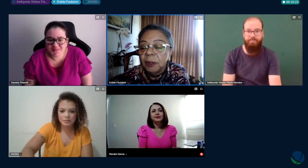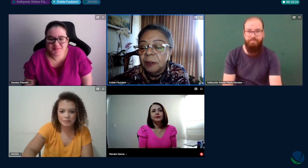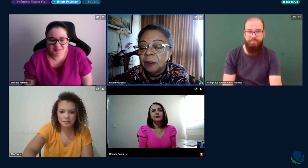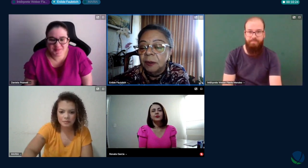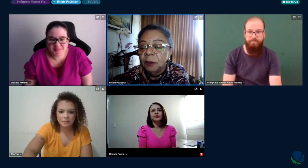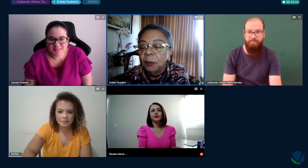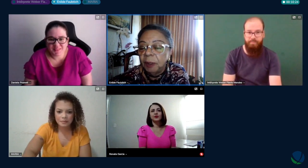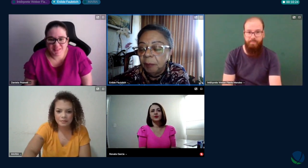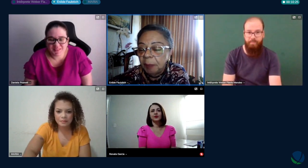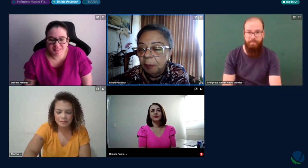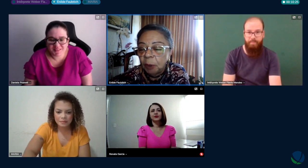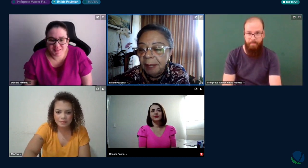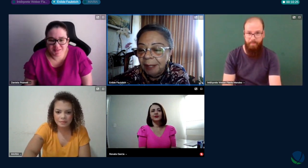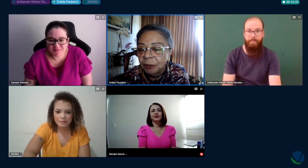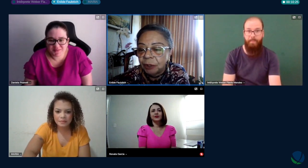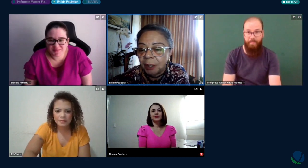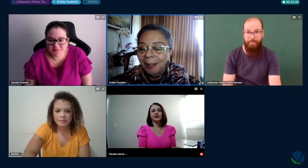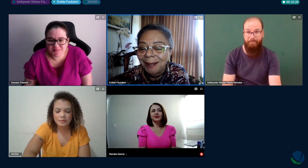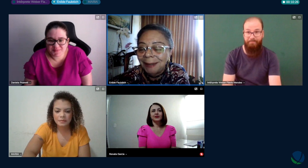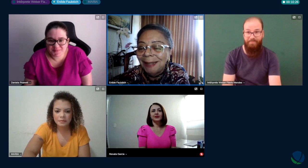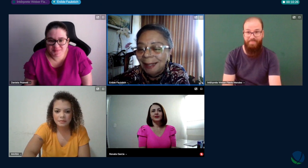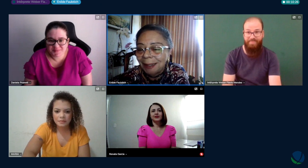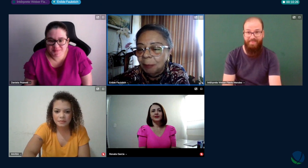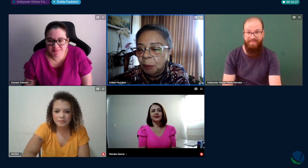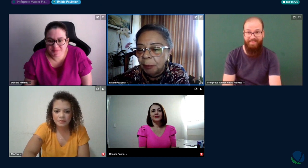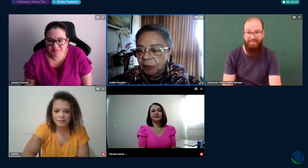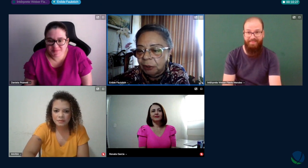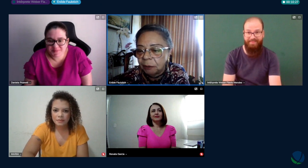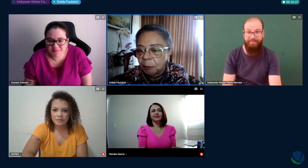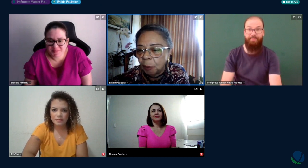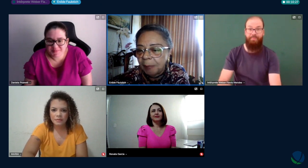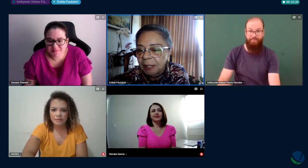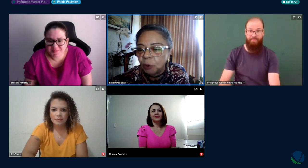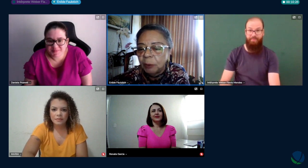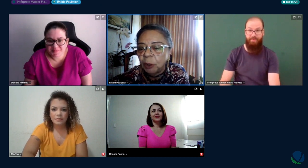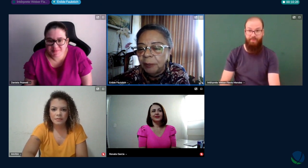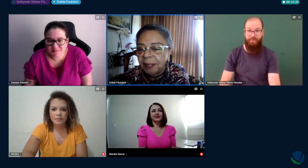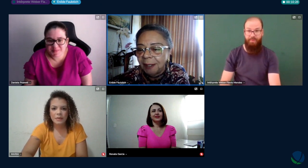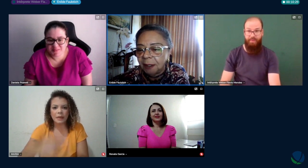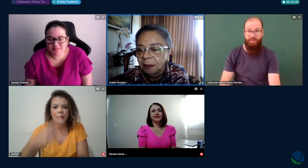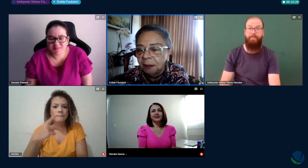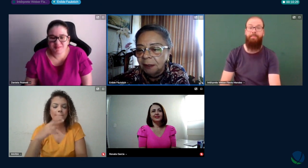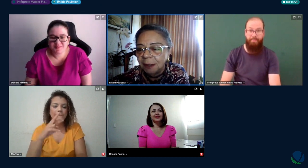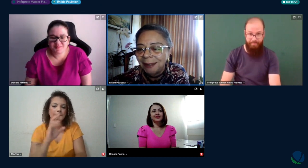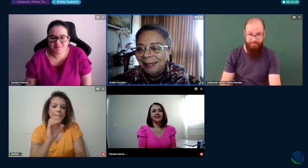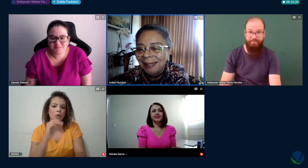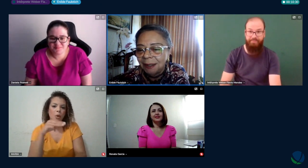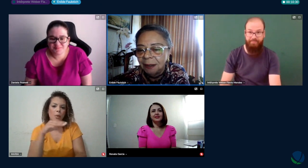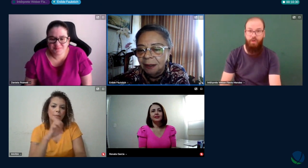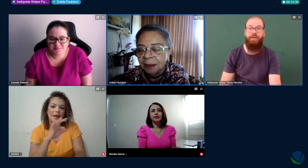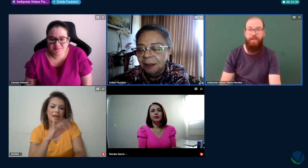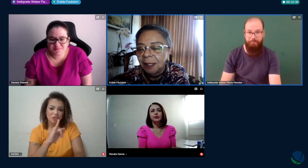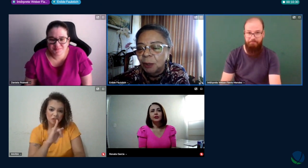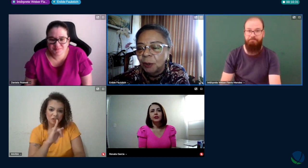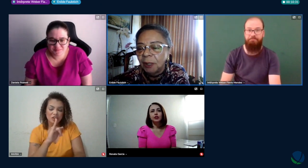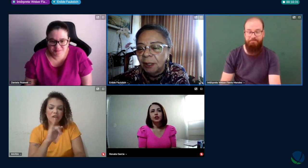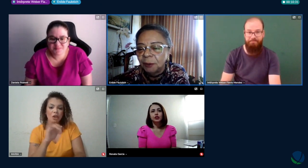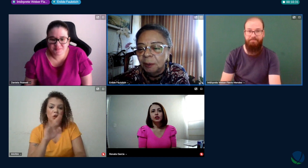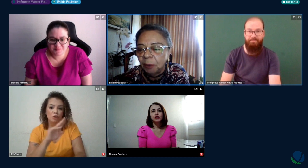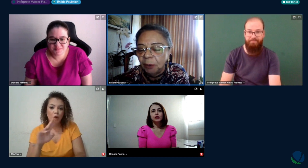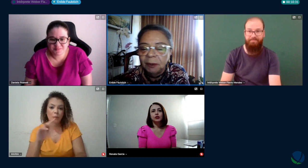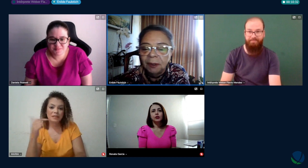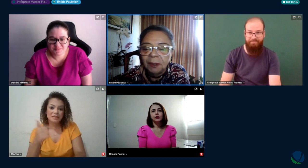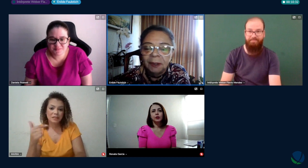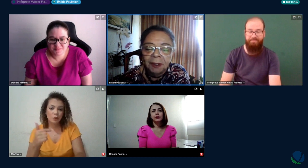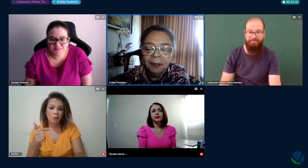Duas coisas. Weber, promete, é a Daniela, promete. Promete é o sobrenome dela, da Daniela. Ok. Aqui do seu lado,